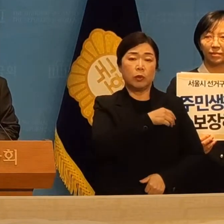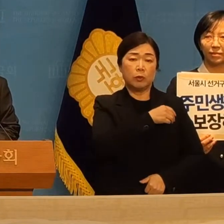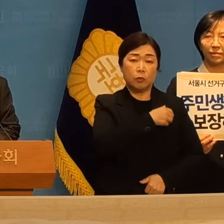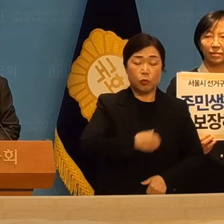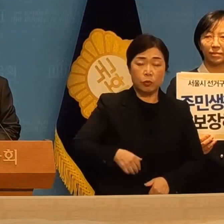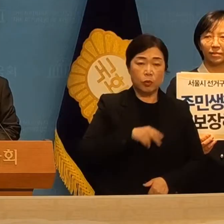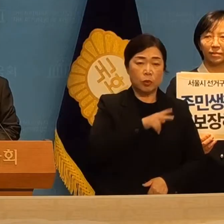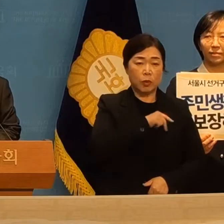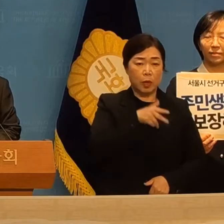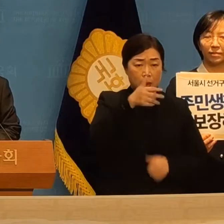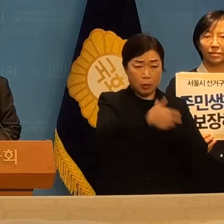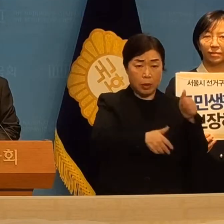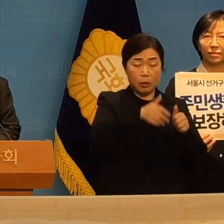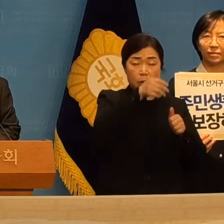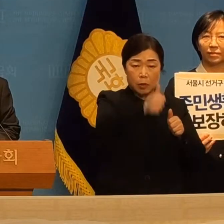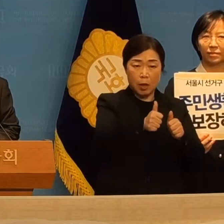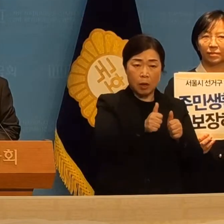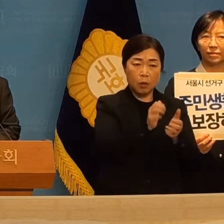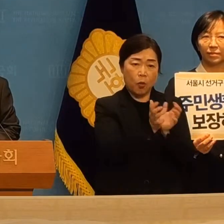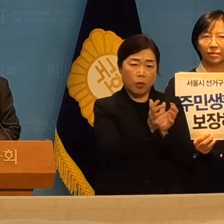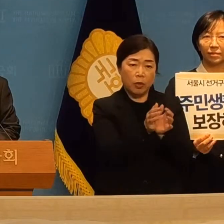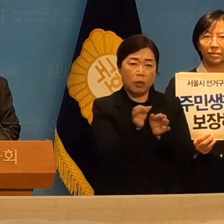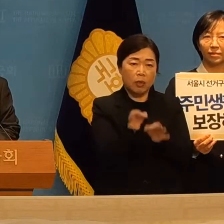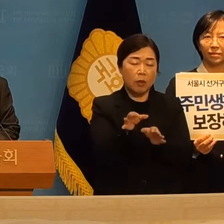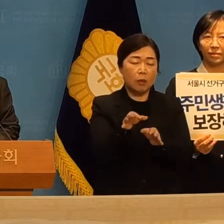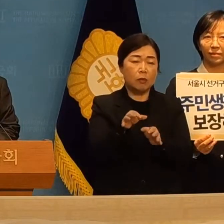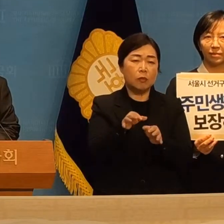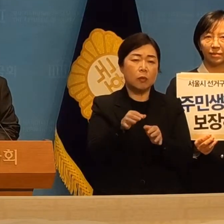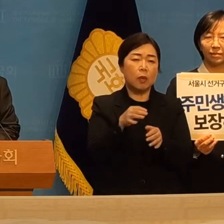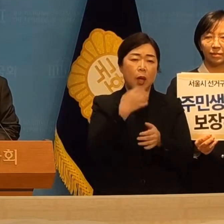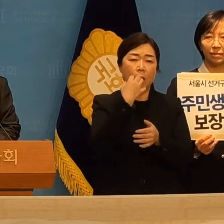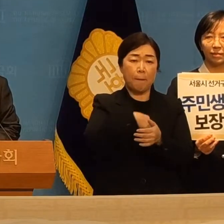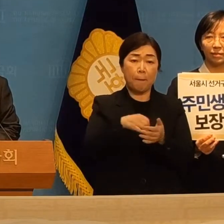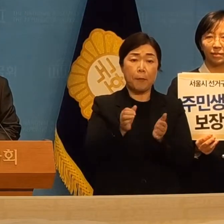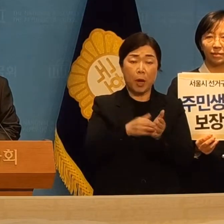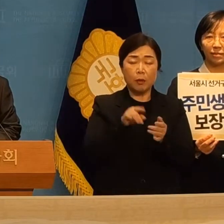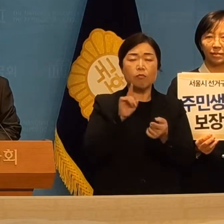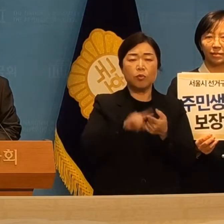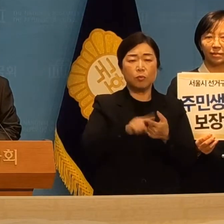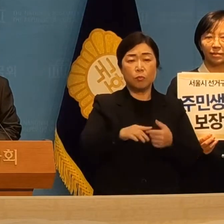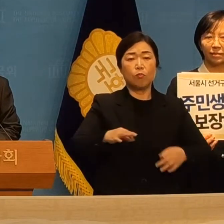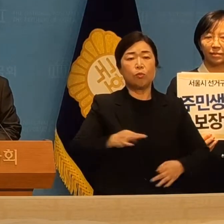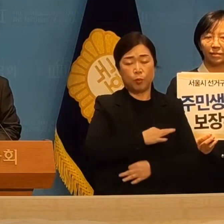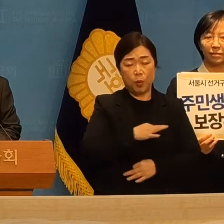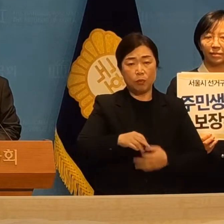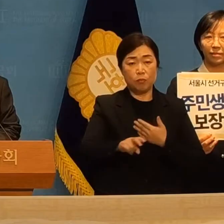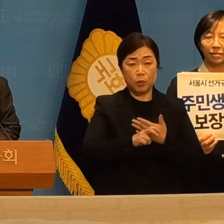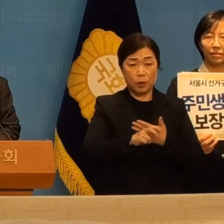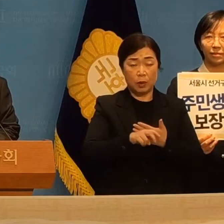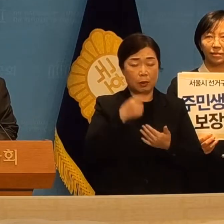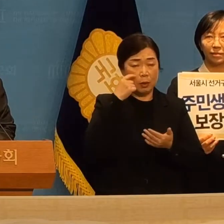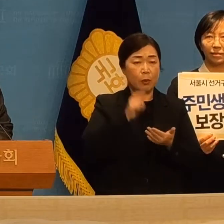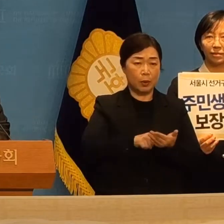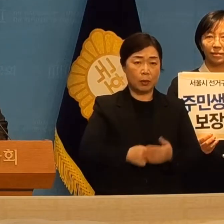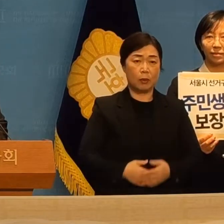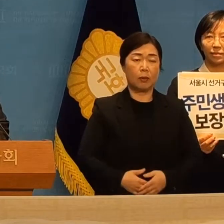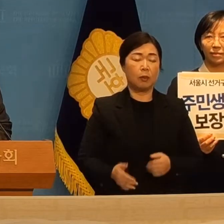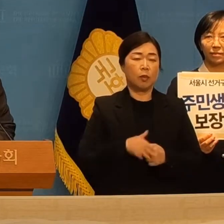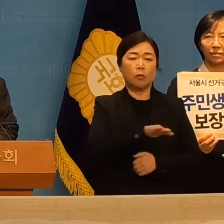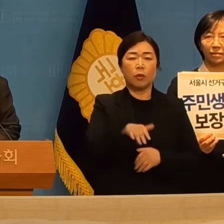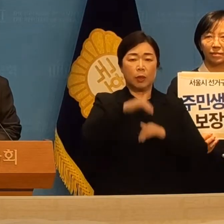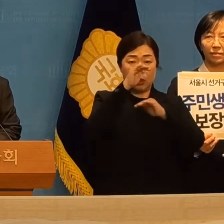이러한 구조적 문제를 상징적으로 보여주고 있습니다. 진보당 동대문구 지역위원회는 다음과 같이